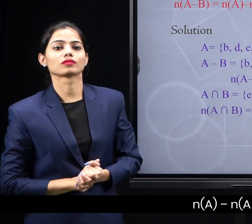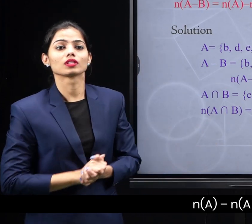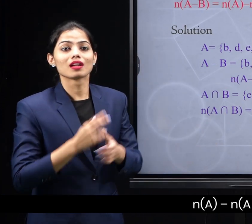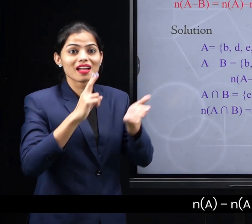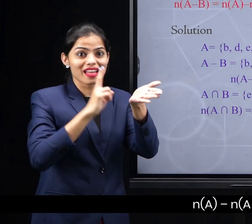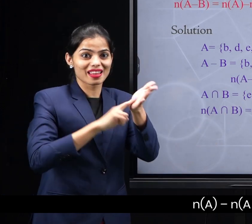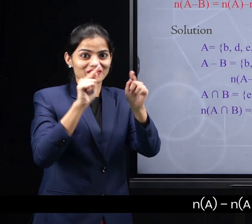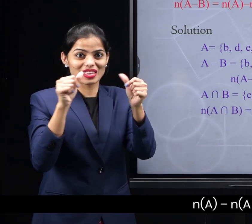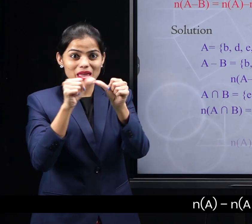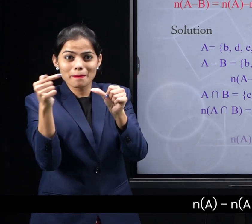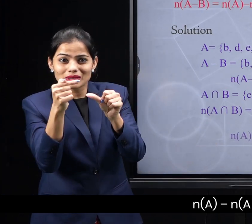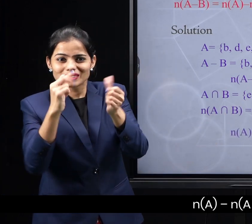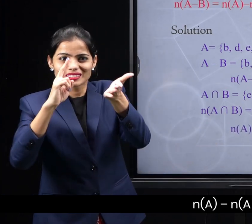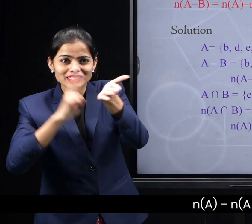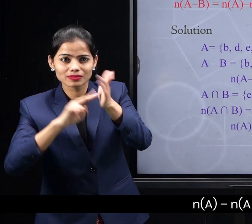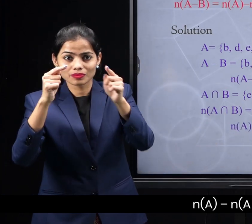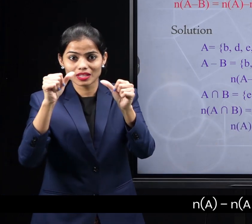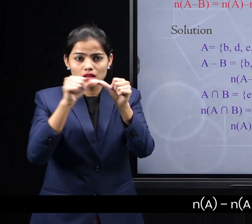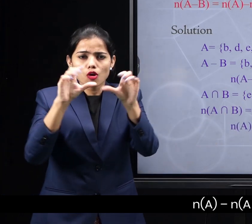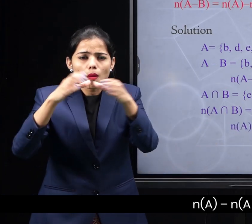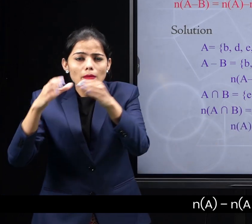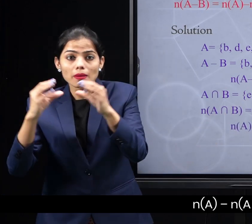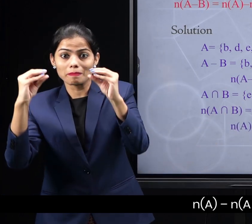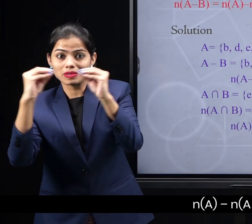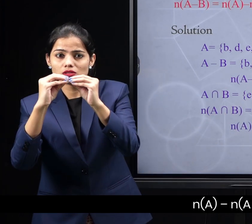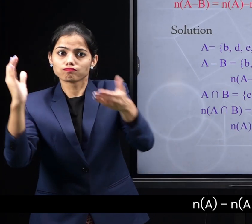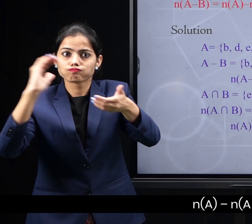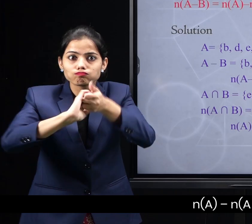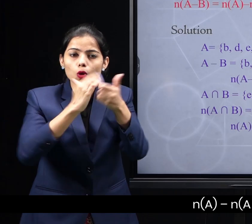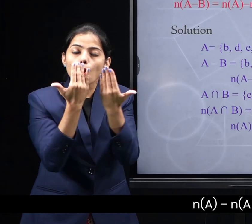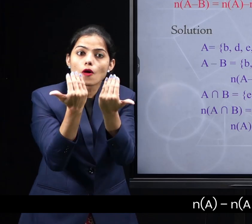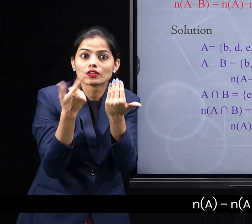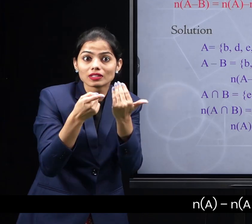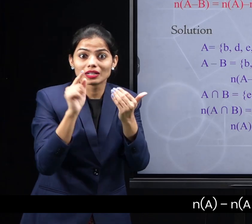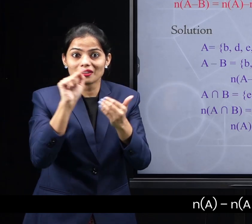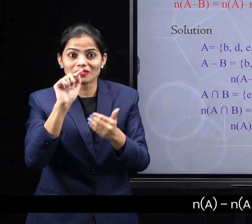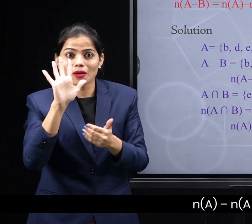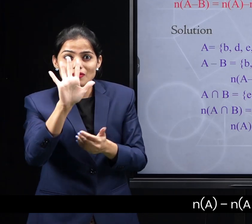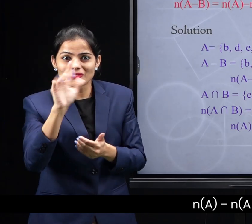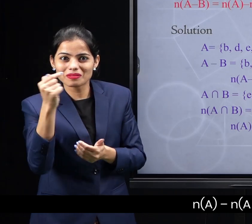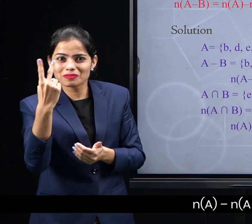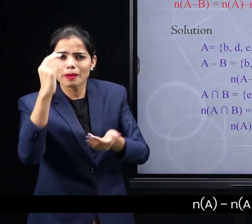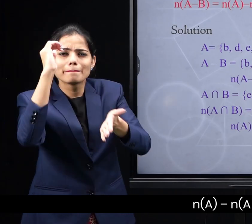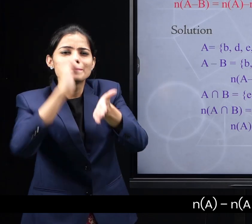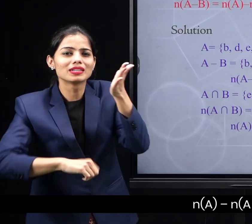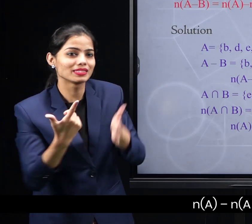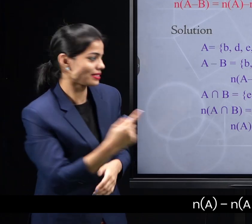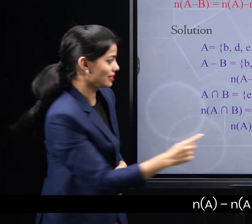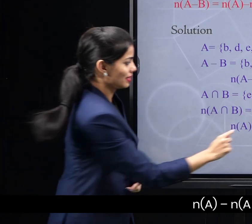Then N into A minus N into A intersection B is equals to 5 minus 2 which is 3. 2